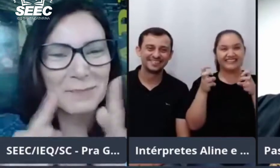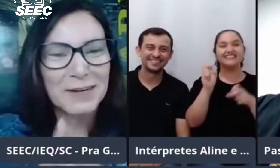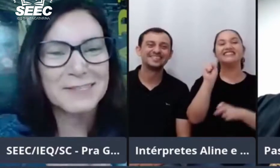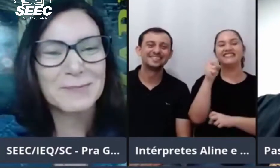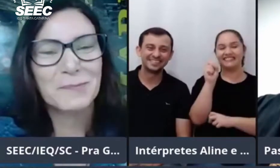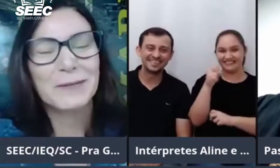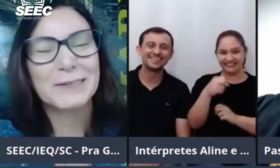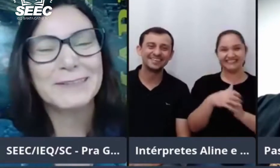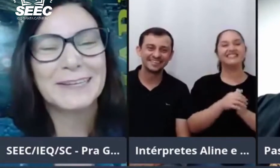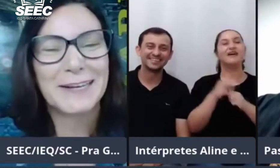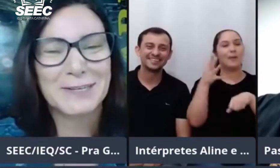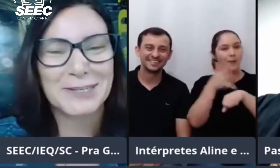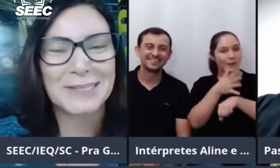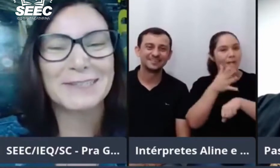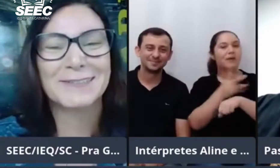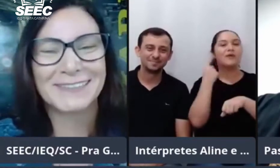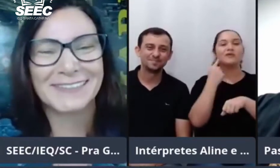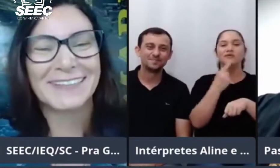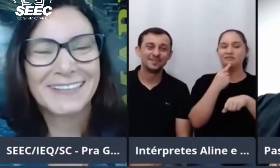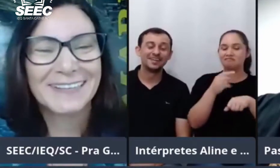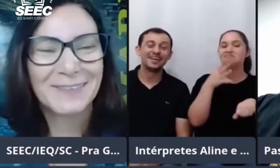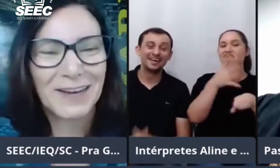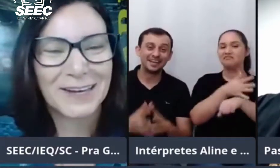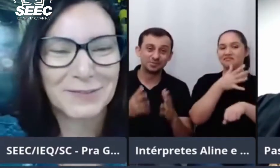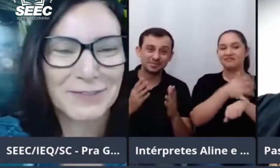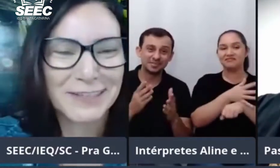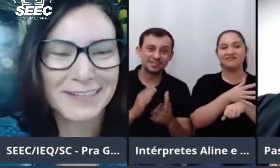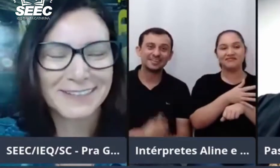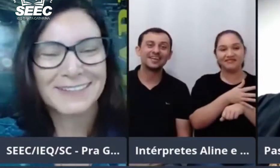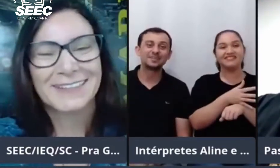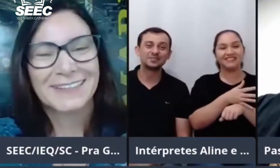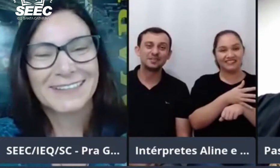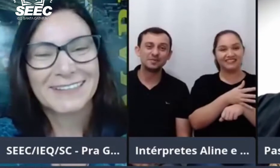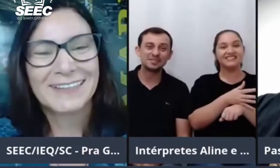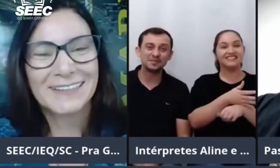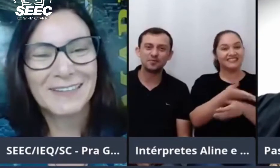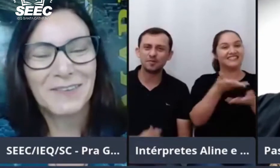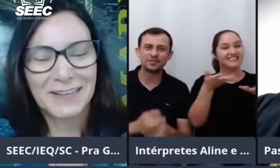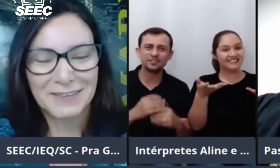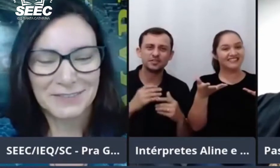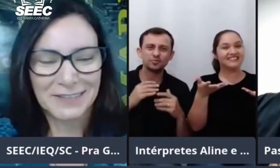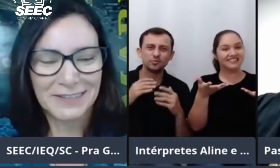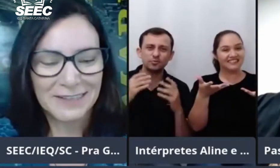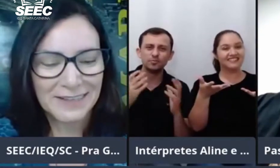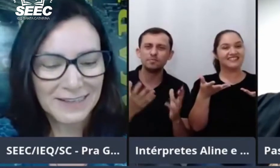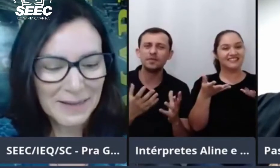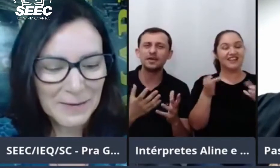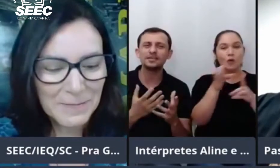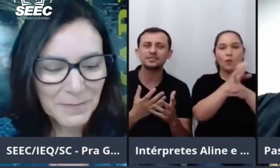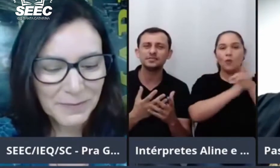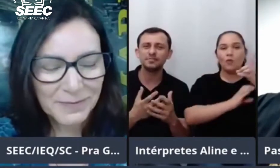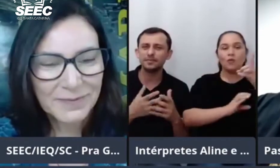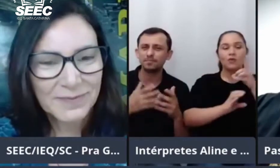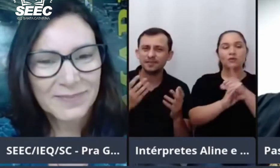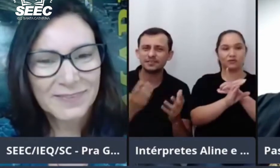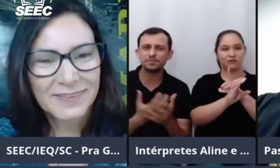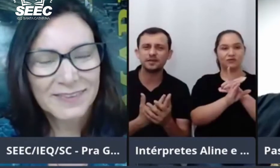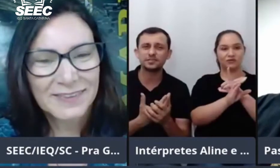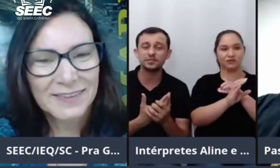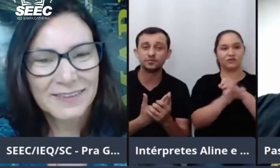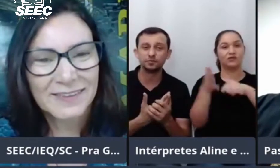respondendo, né, participando, interagindo. Que maravilha. Justamente dessa forma. Bem, assim,